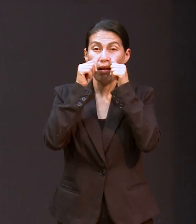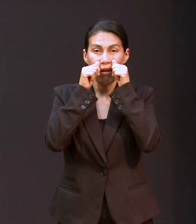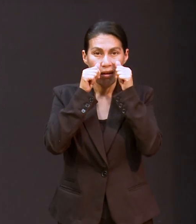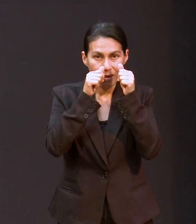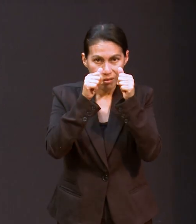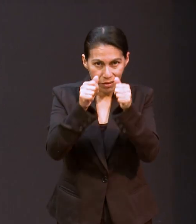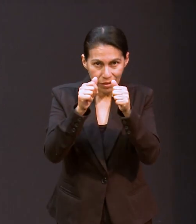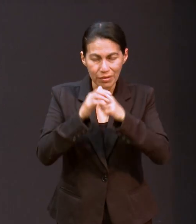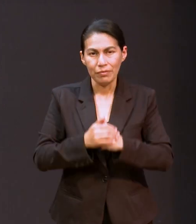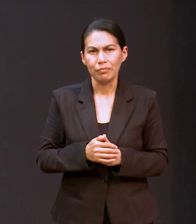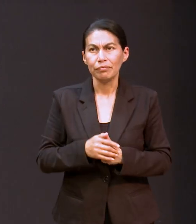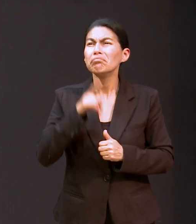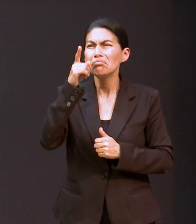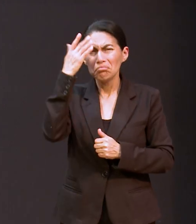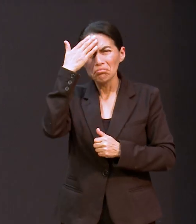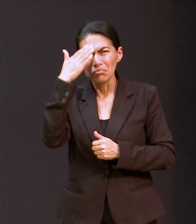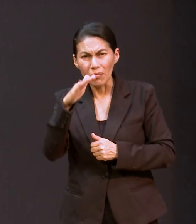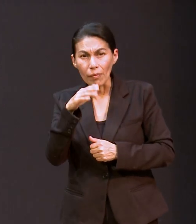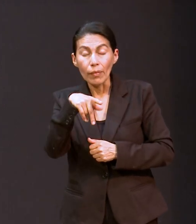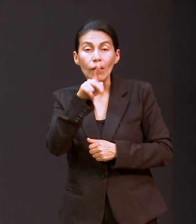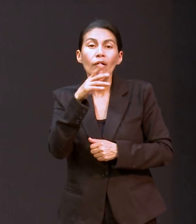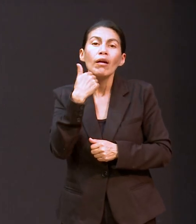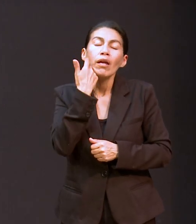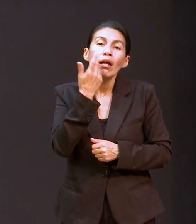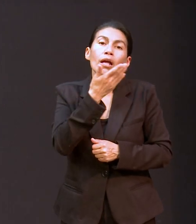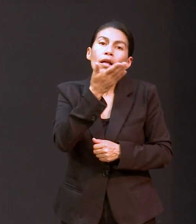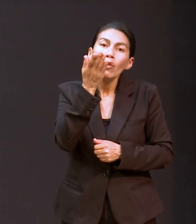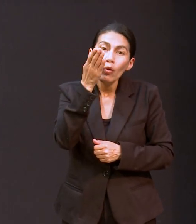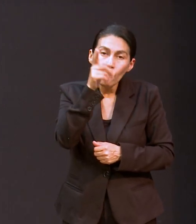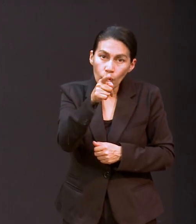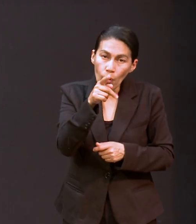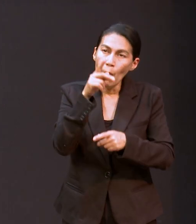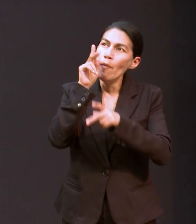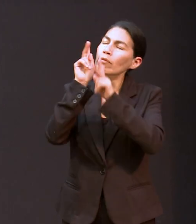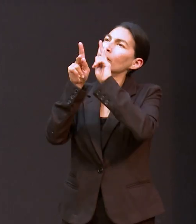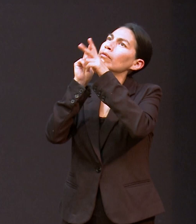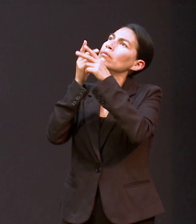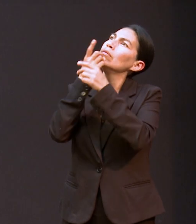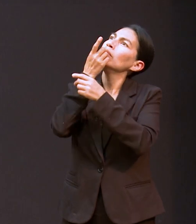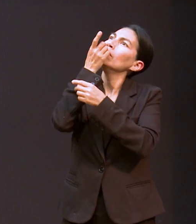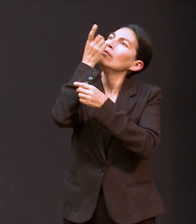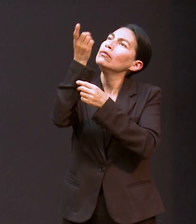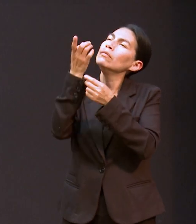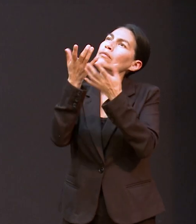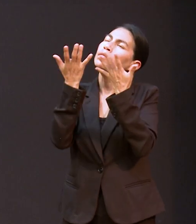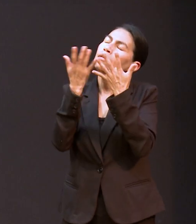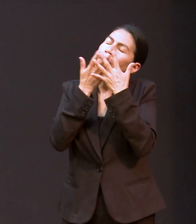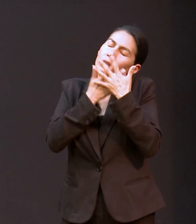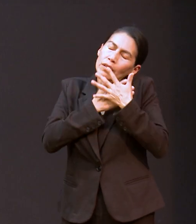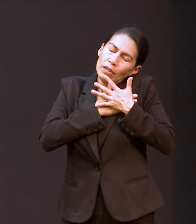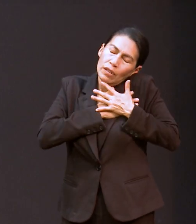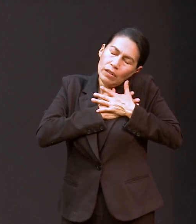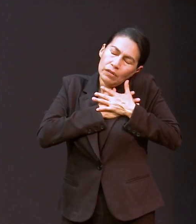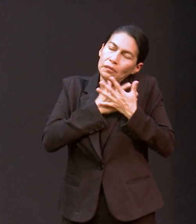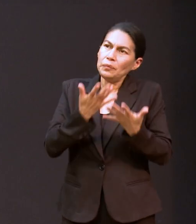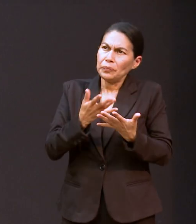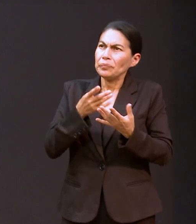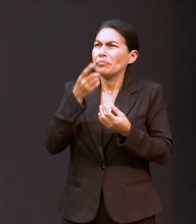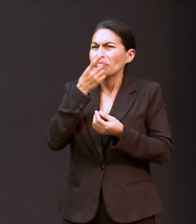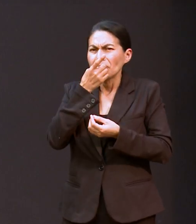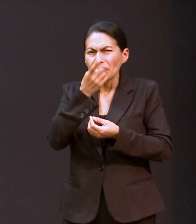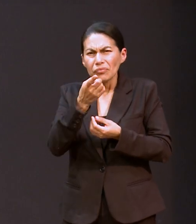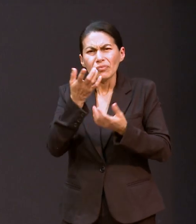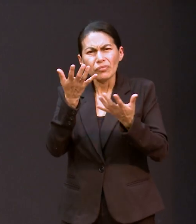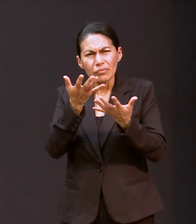aunque él lo sabe todo pero quiere saber de tus labios él quiere saber de ese amor y quiere decirte